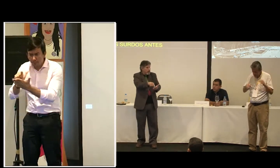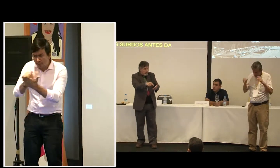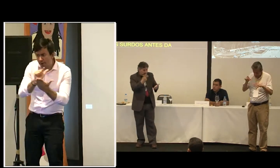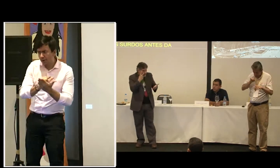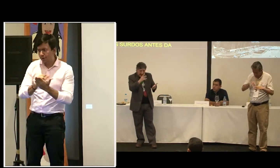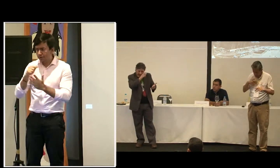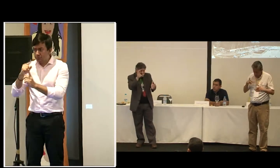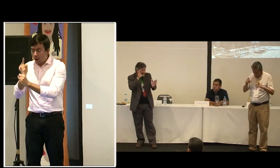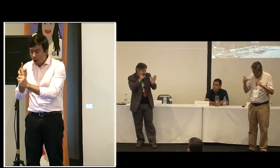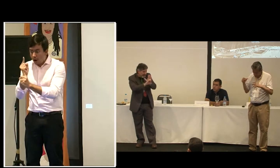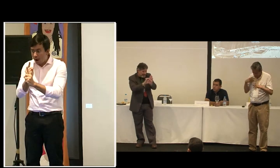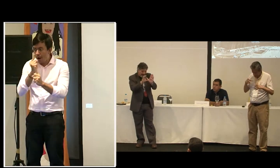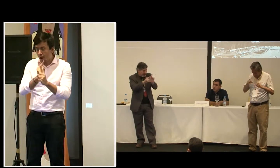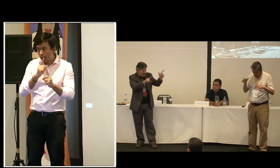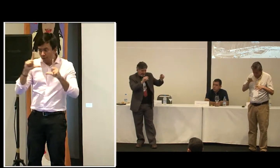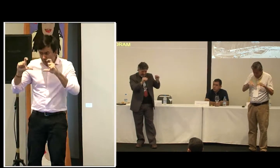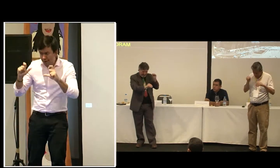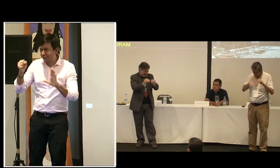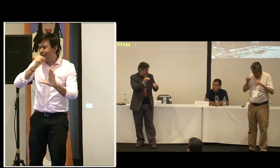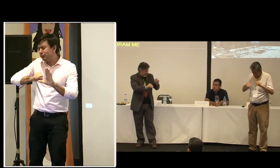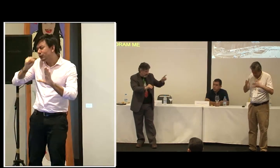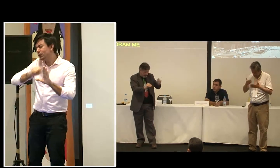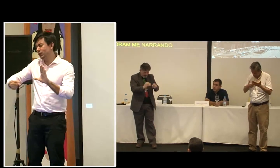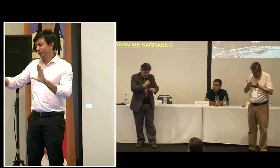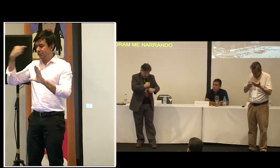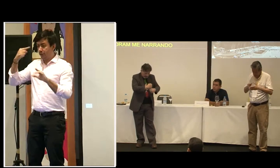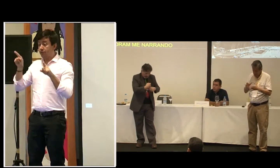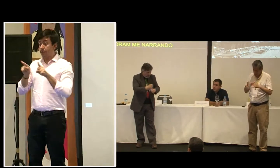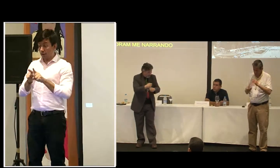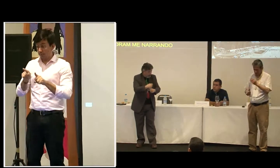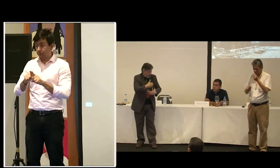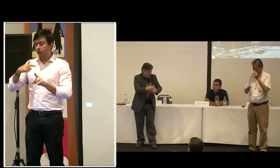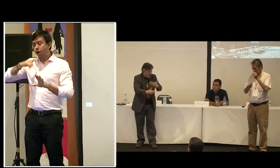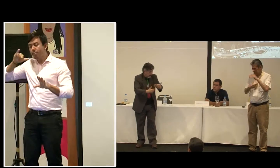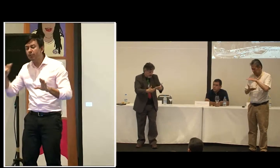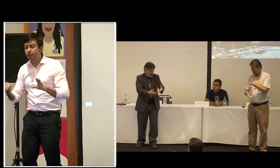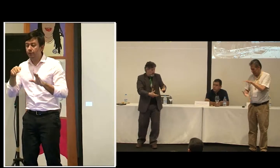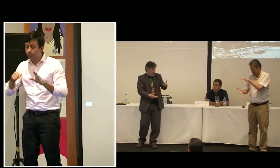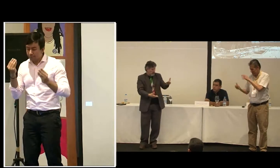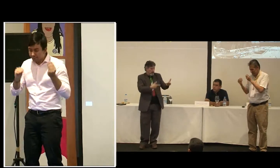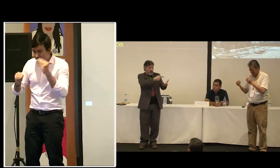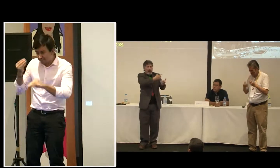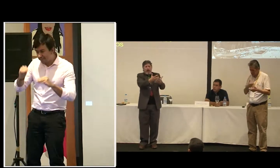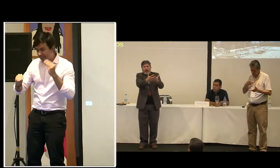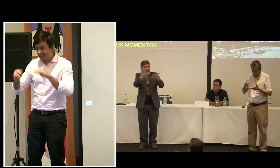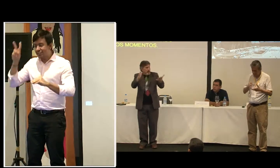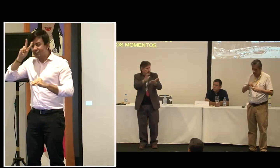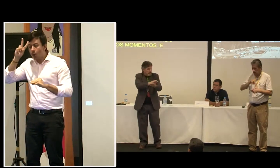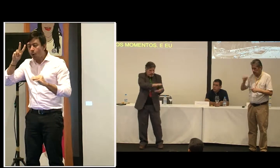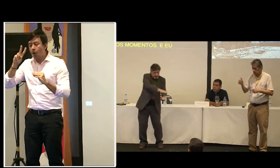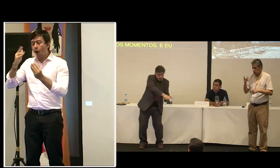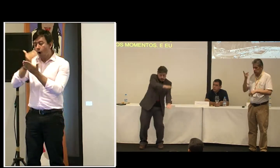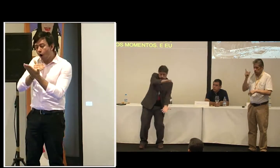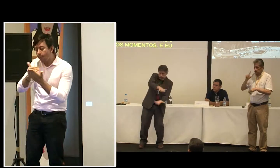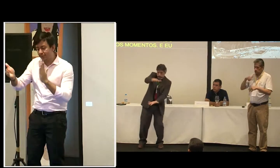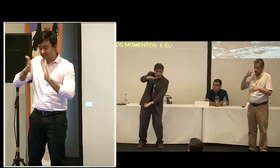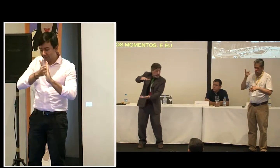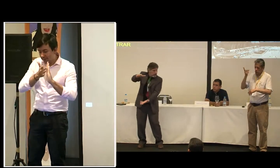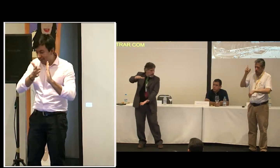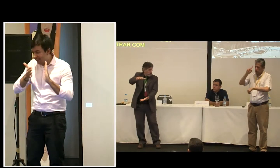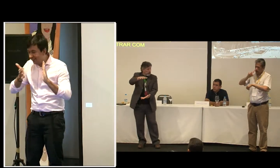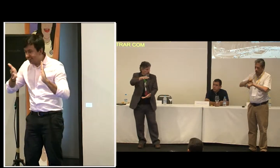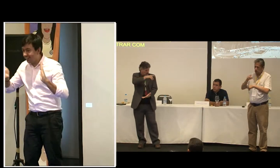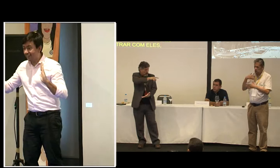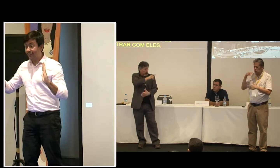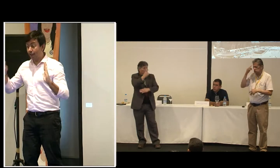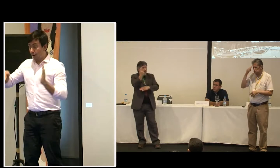momentos. E eu pude encontrar com eles, registrar no papel e encontrar fotos antigas para poder narrar